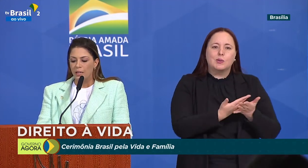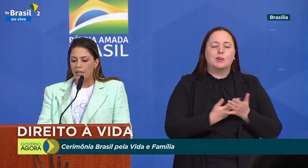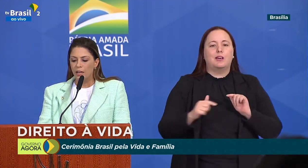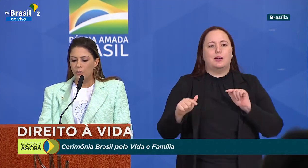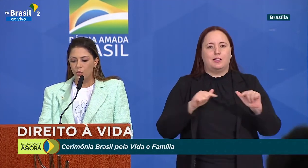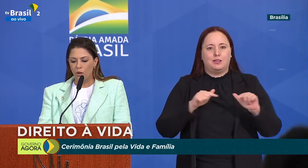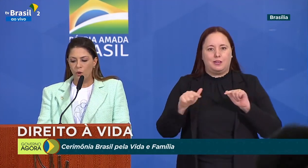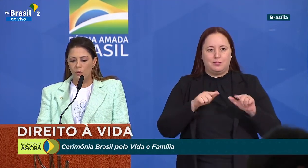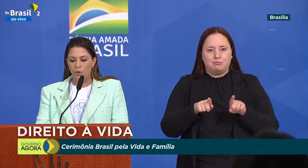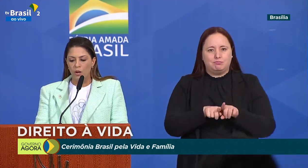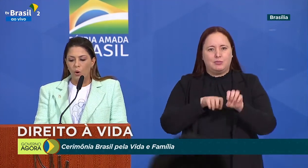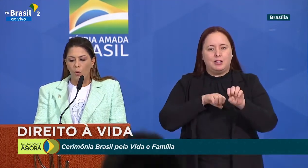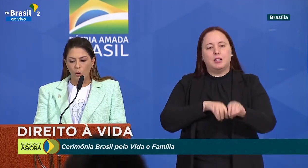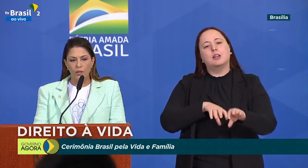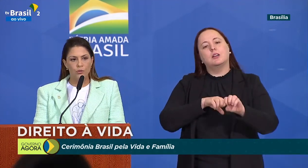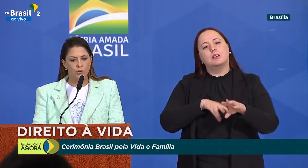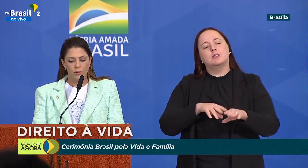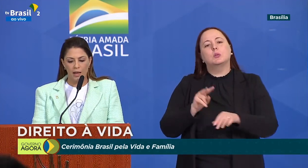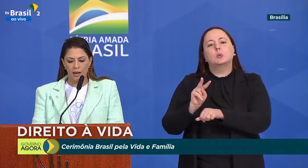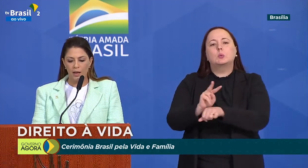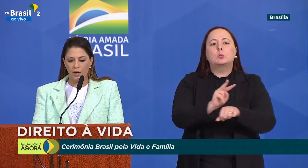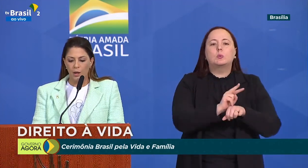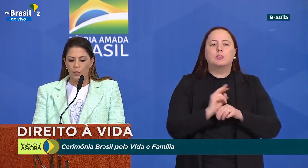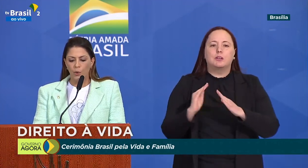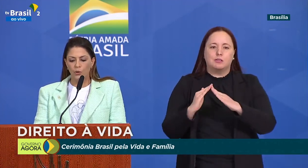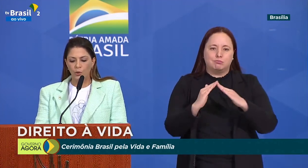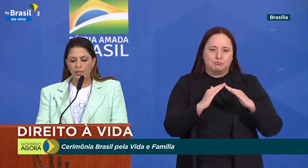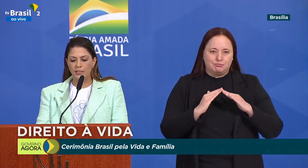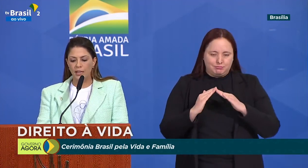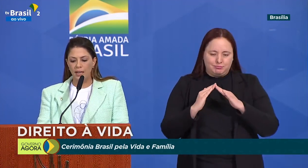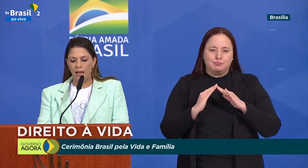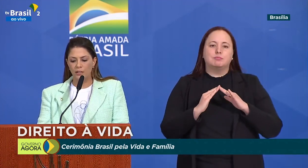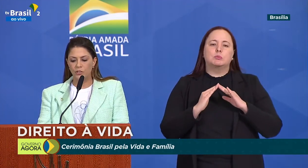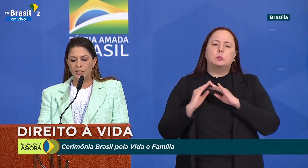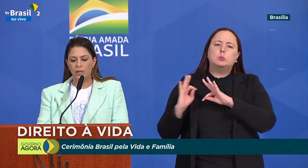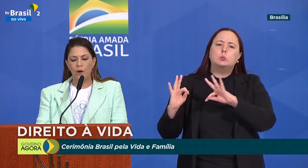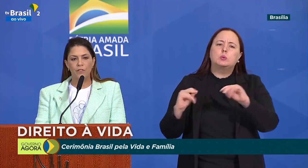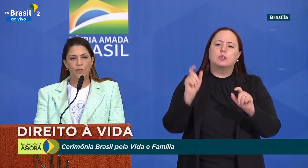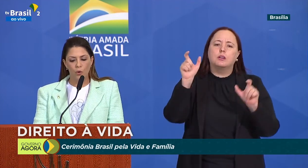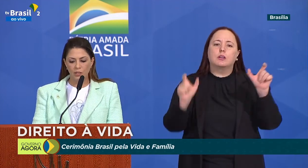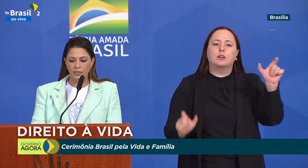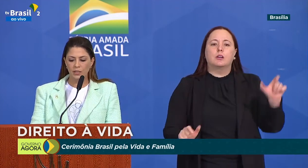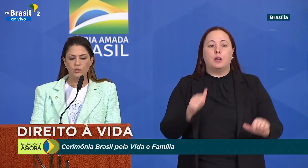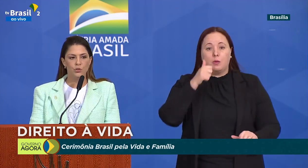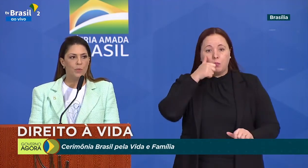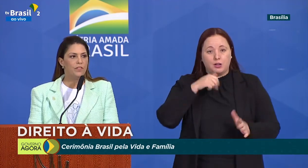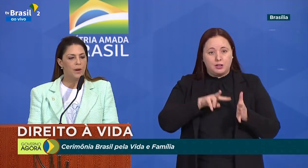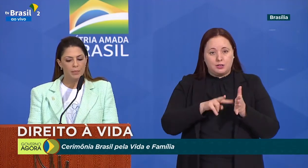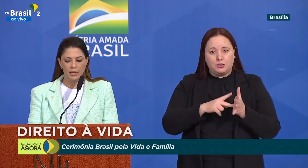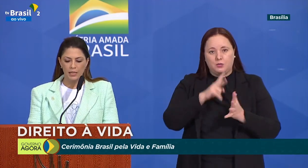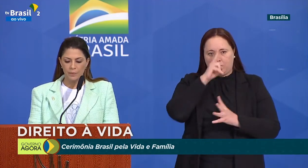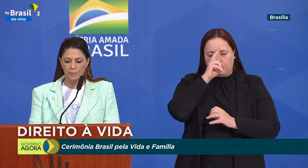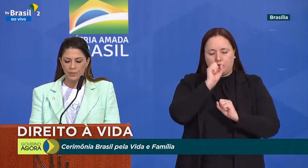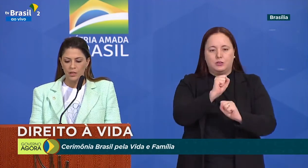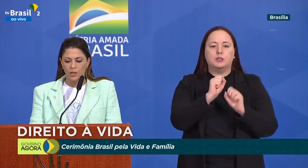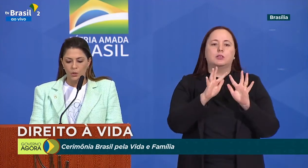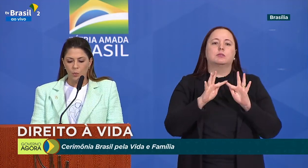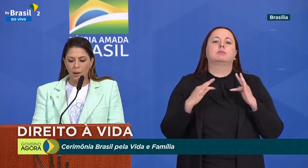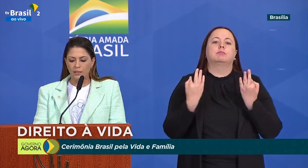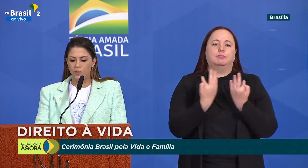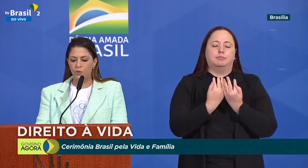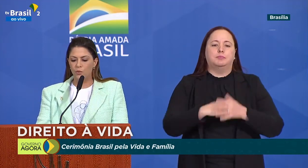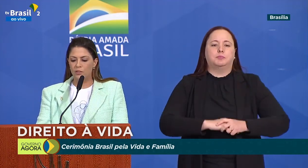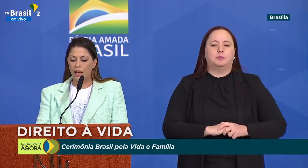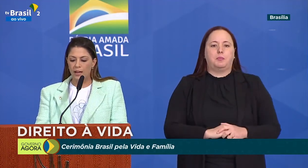trabalham que educam e cuidam de um lar por todas aquelas que são a força de Uma Família